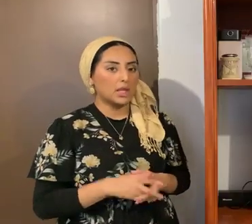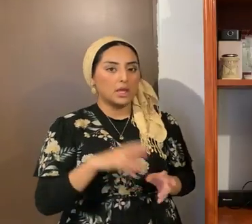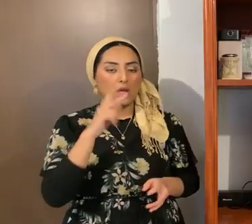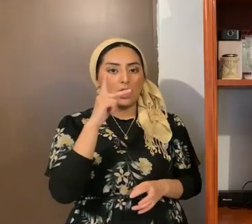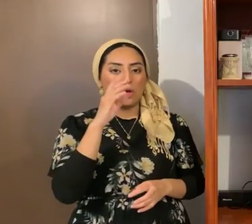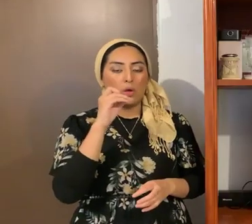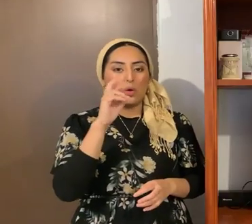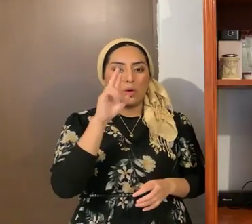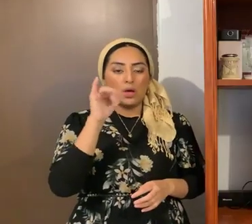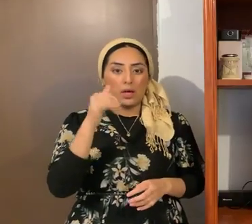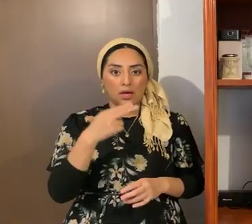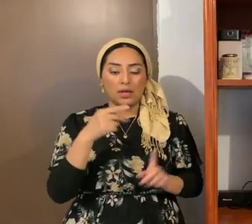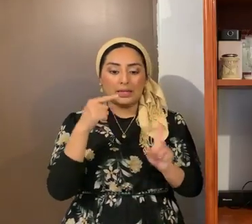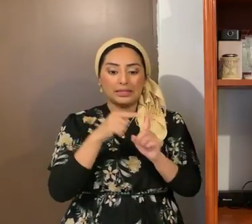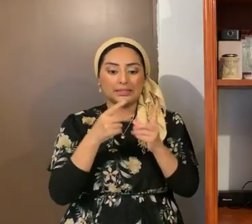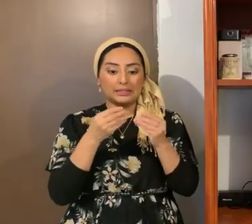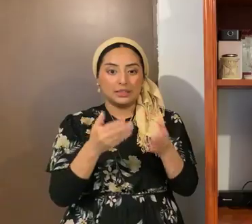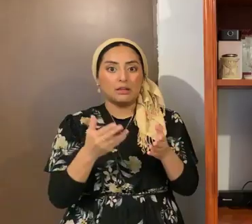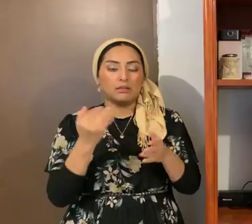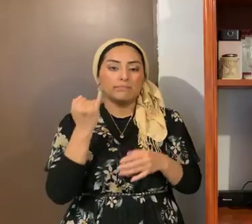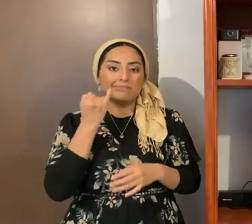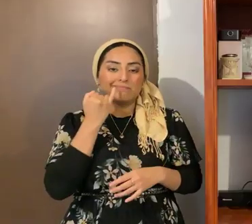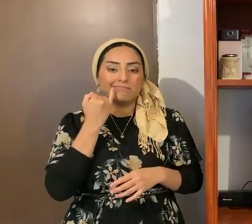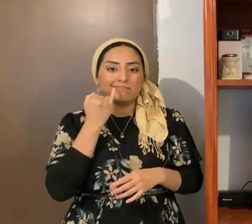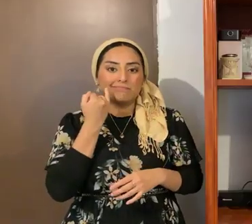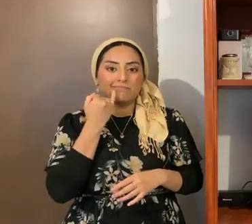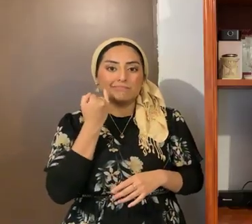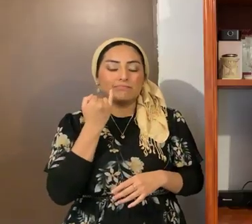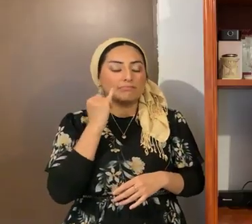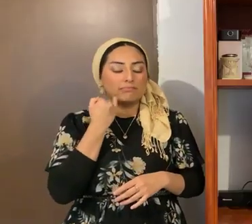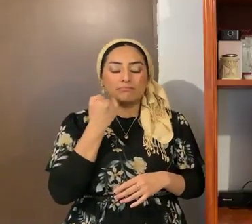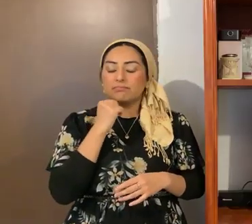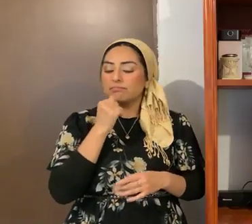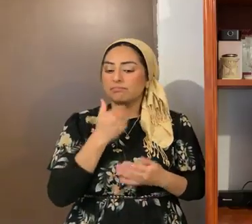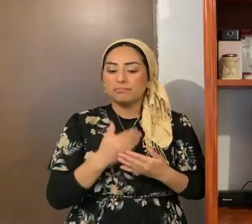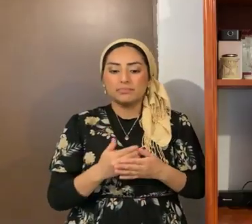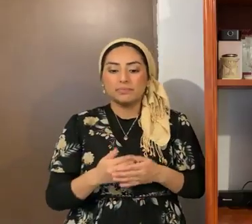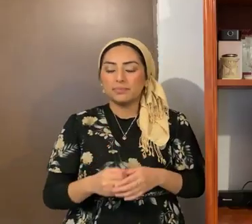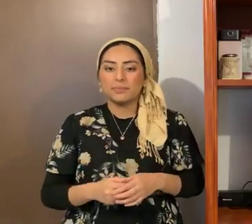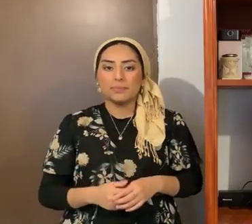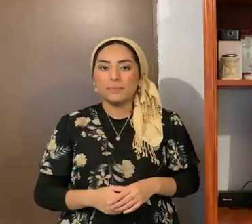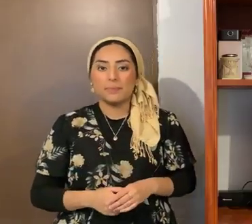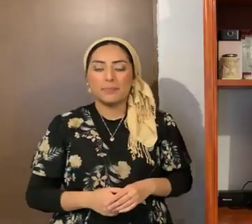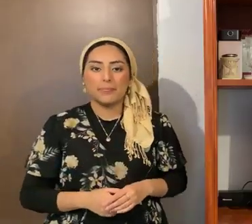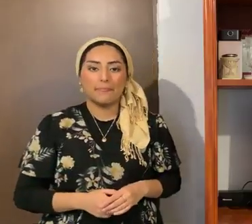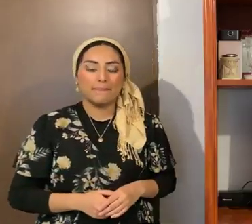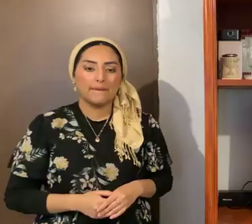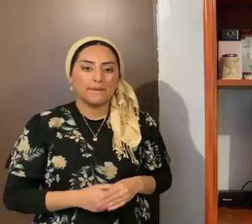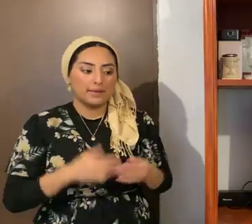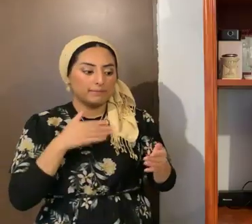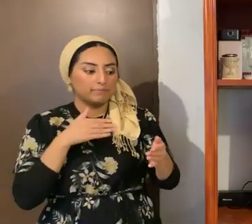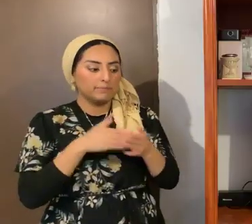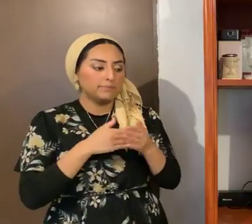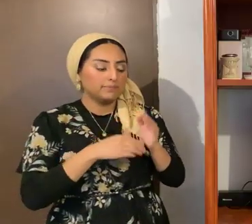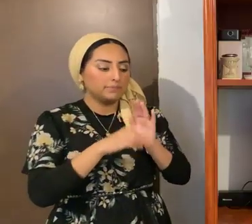Coré actuó por celos. Y los celos son del diablo, por envidia contra